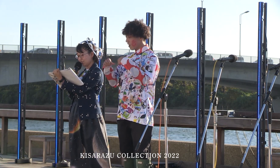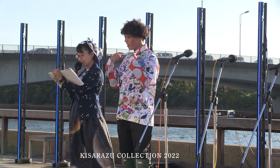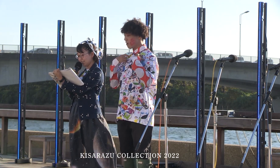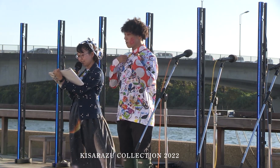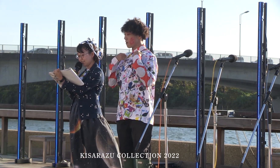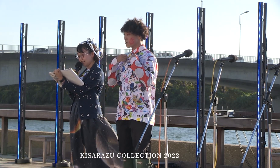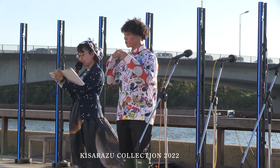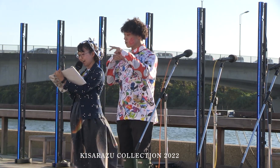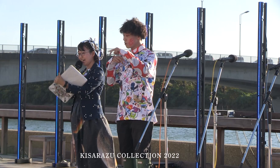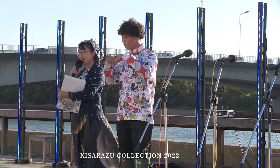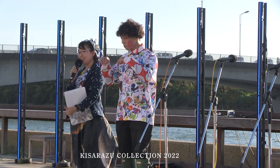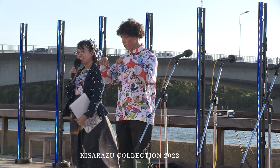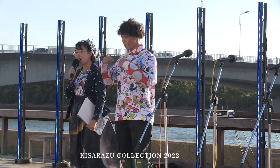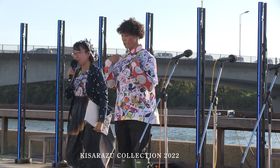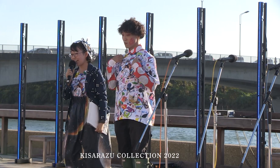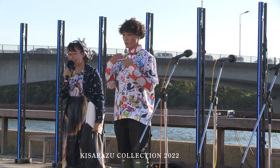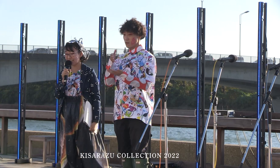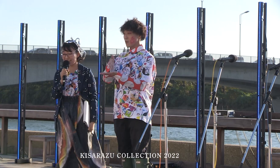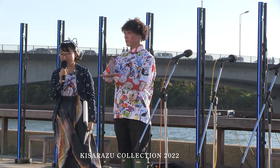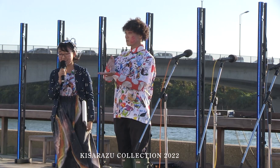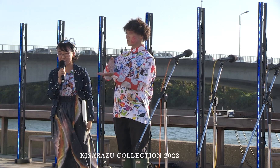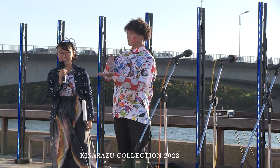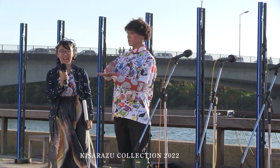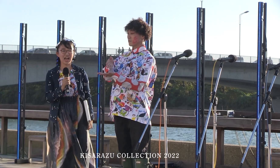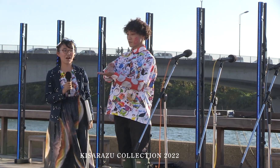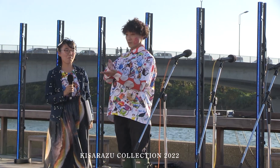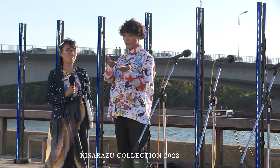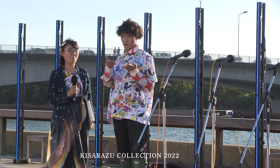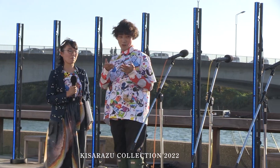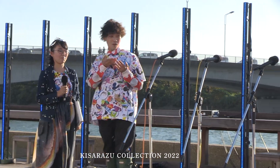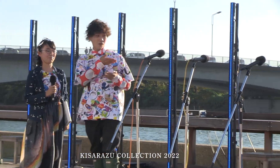を説明してくださるのはこの方々です。